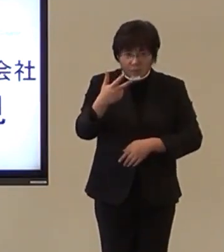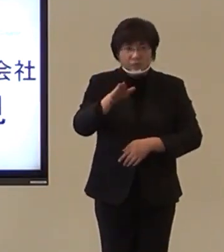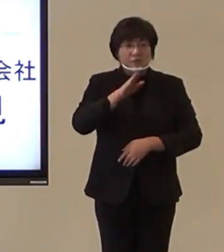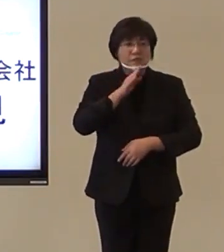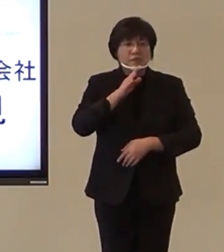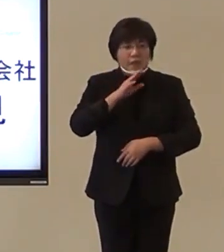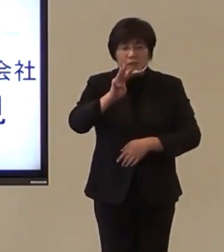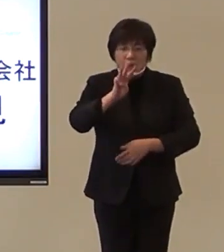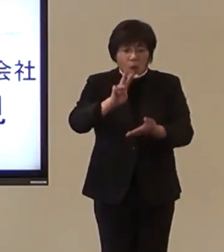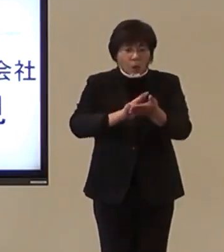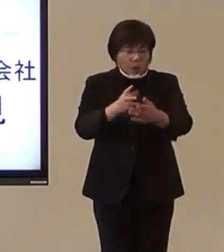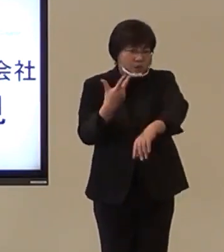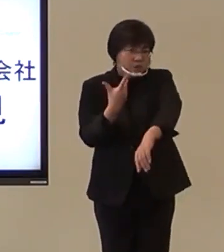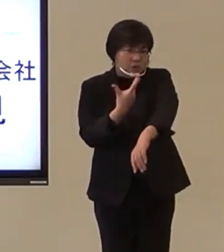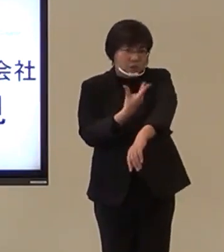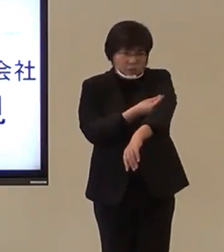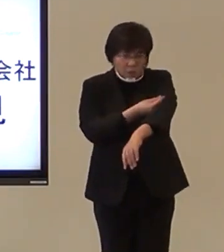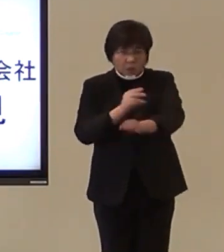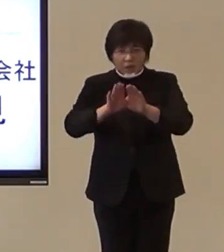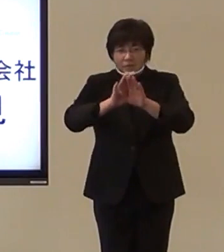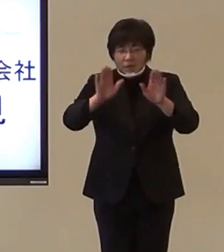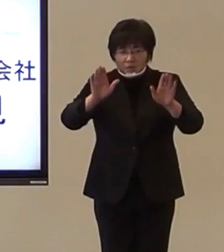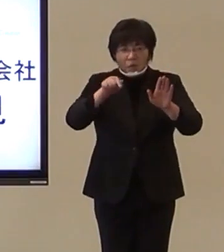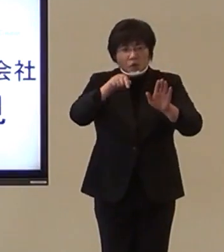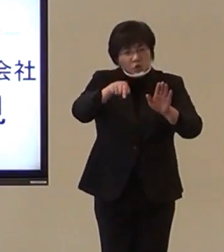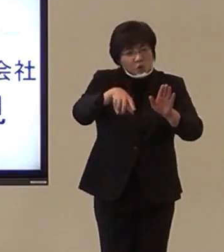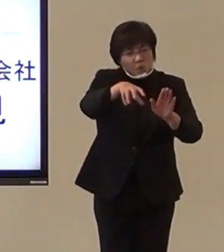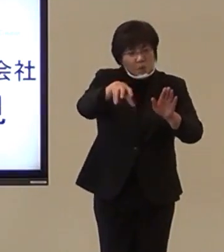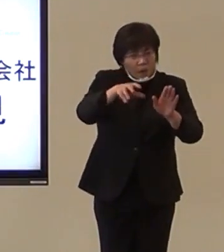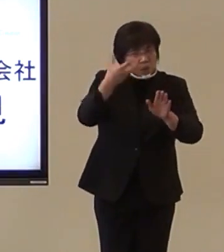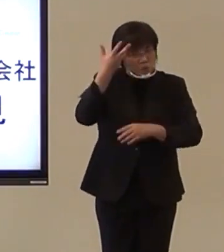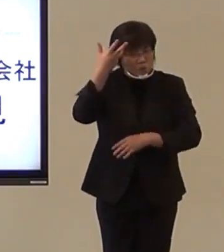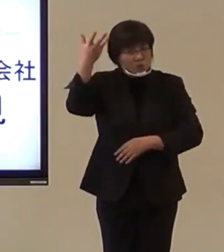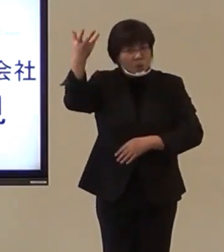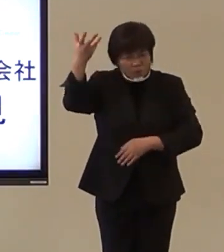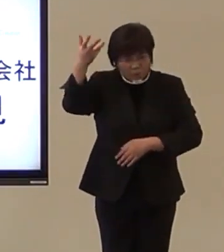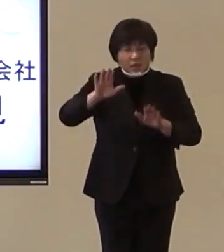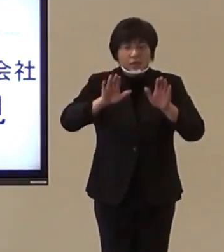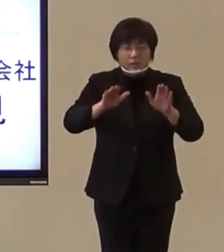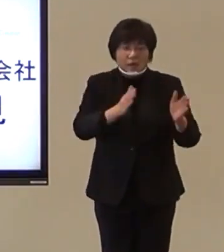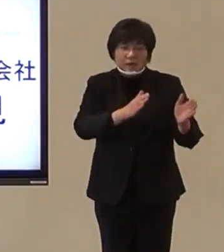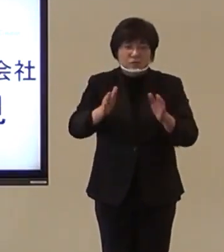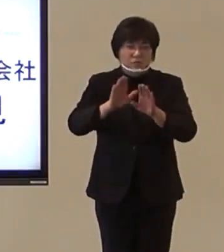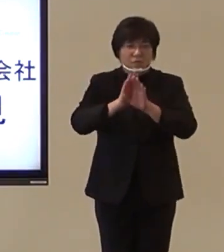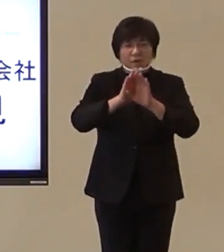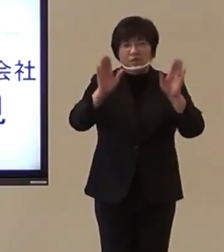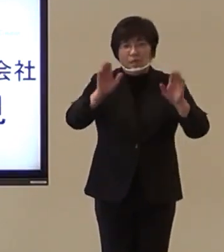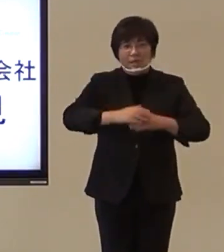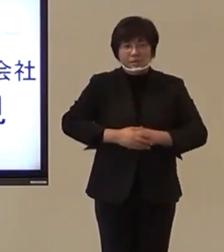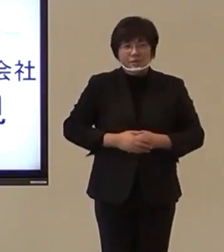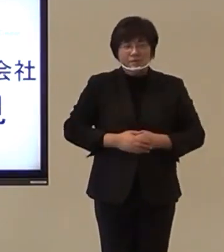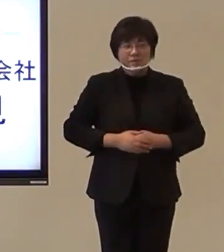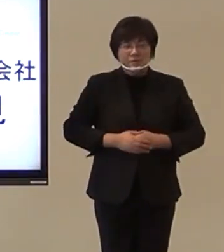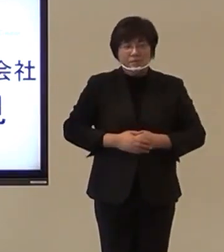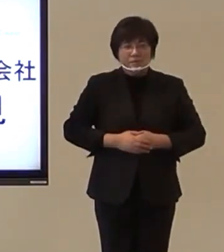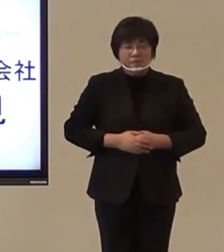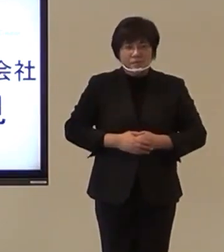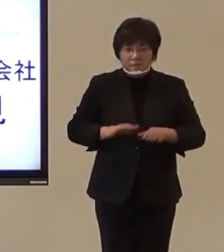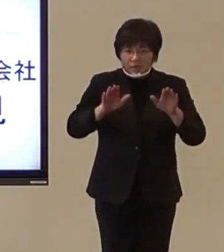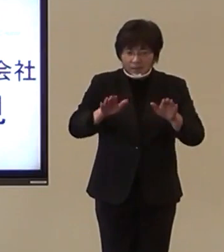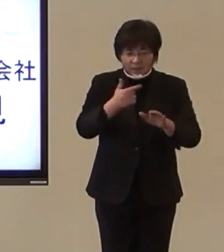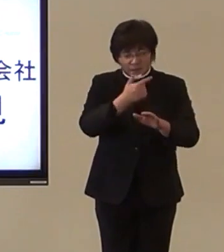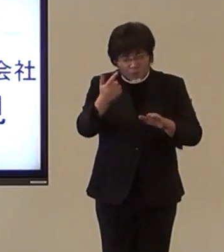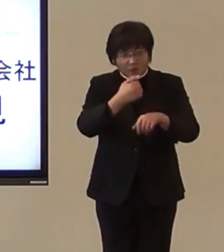と、その場面を想定してこれから作業に入るということであります。この大変な時期